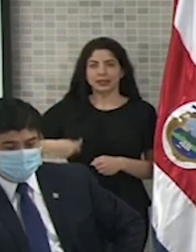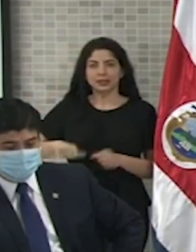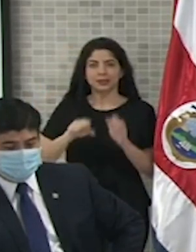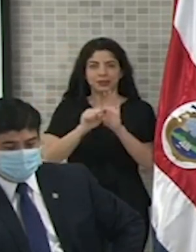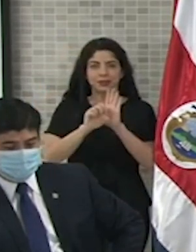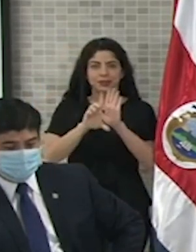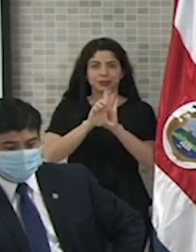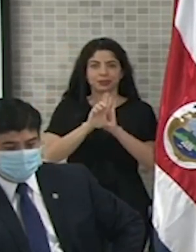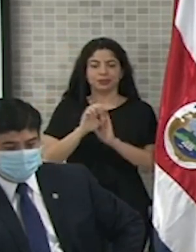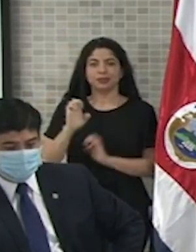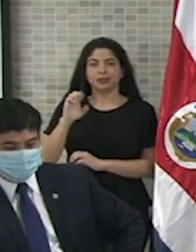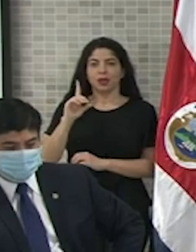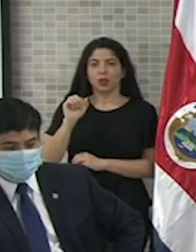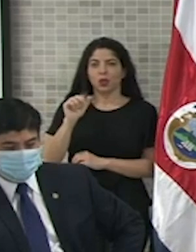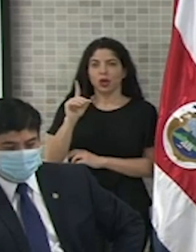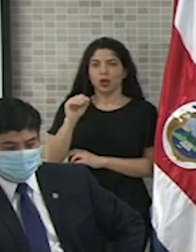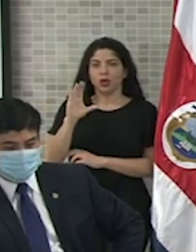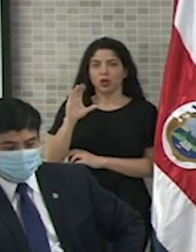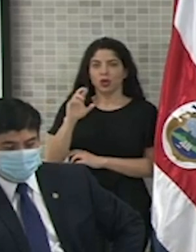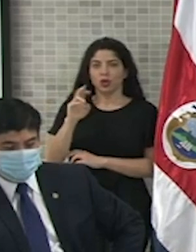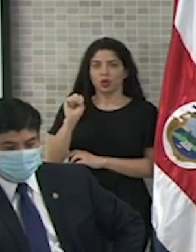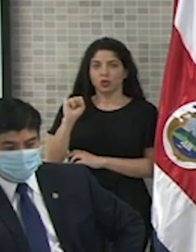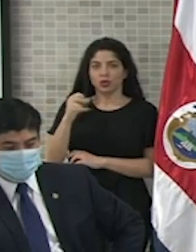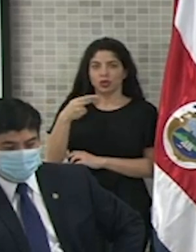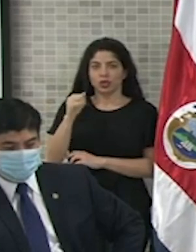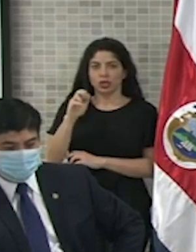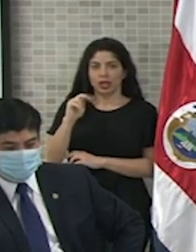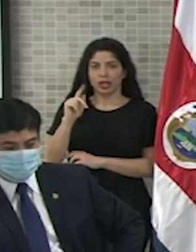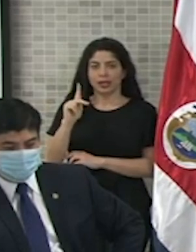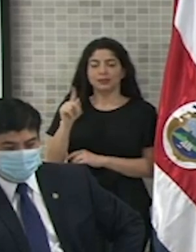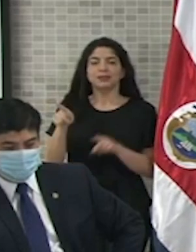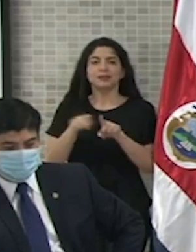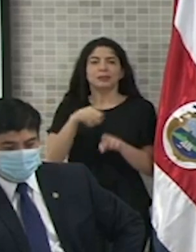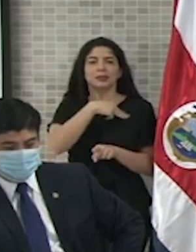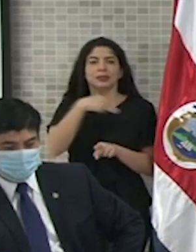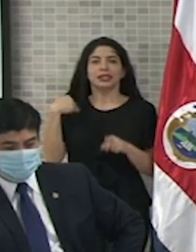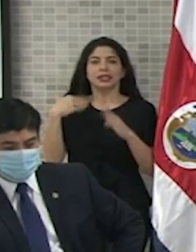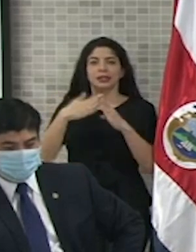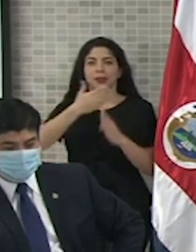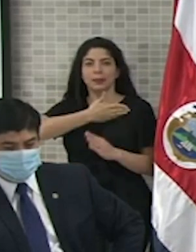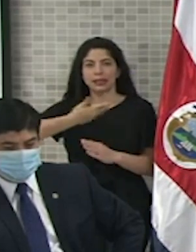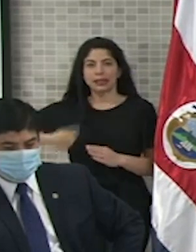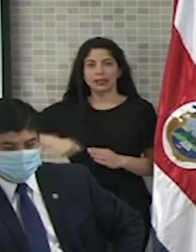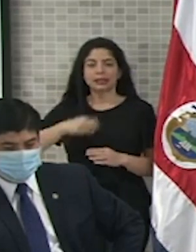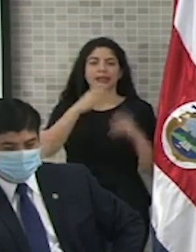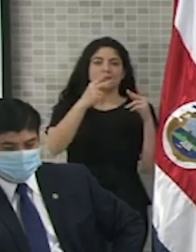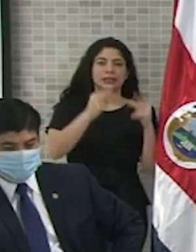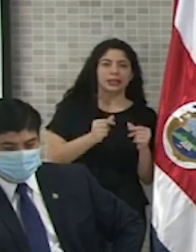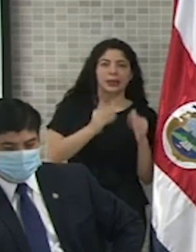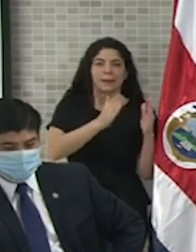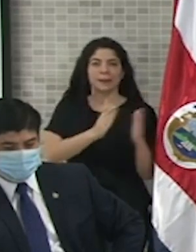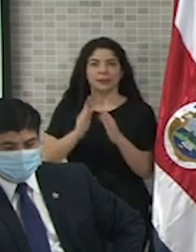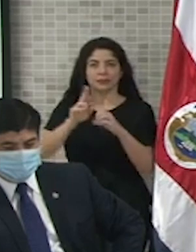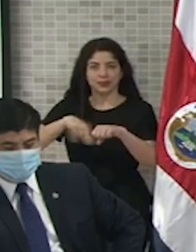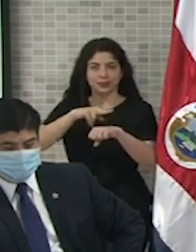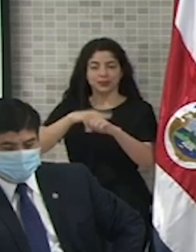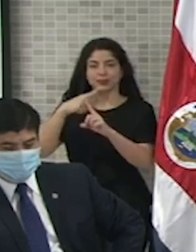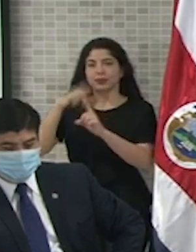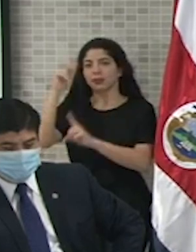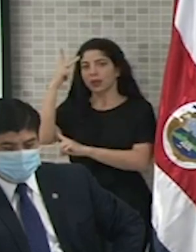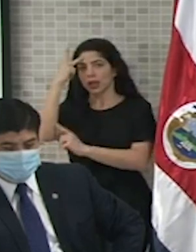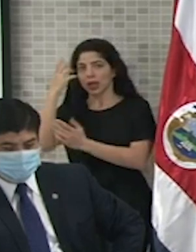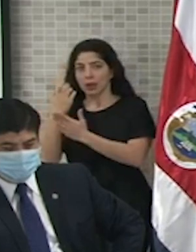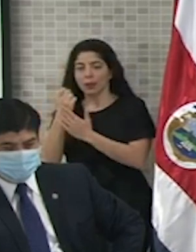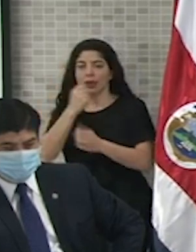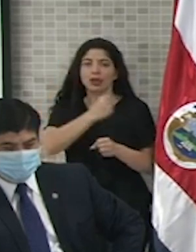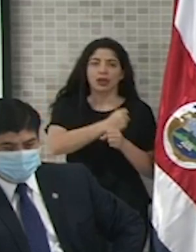Asamblea Legislativa, don Eduardo Cruzan, señores ministros de la Presidencia, Hacienda, Planificación Nacional y Política Económica,